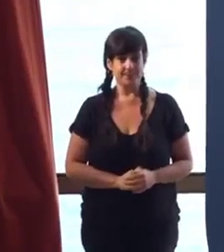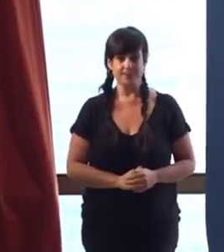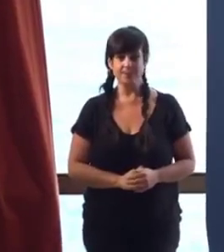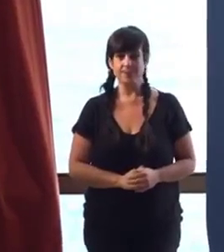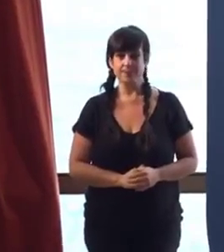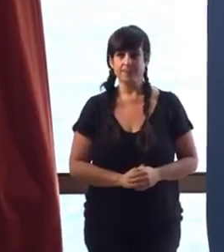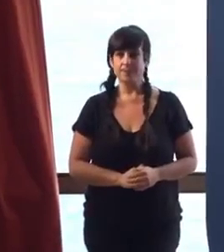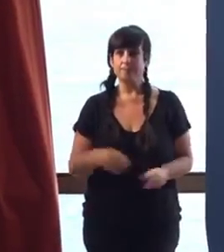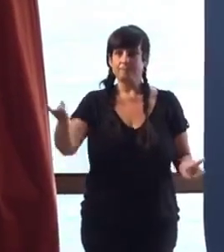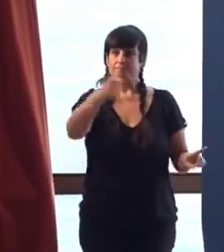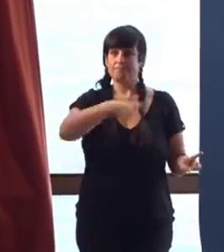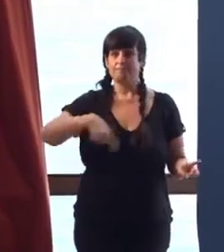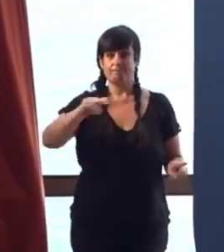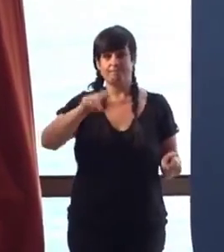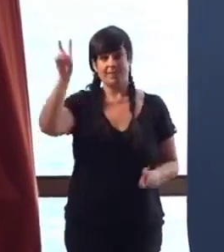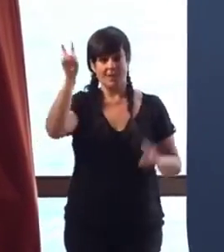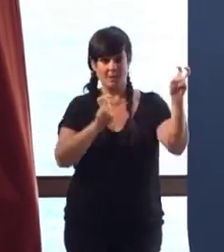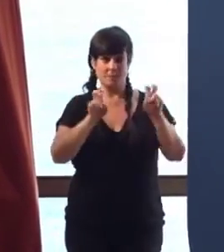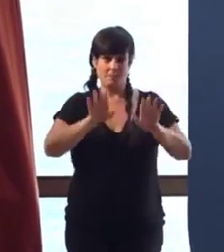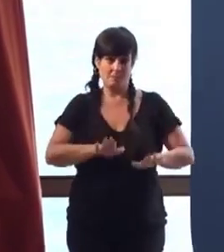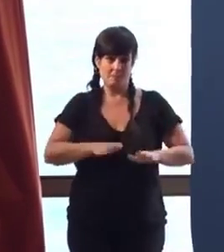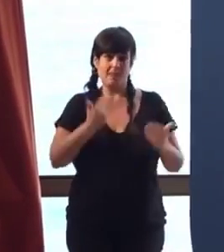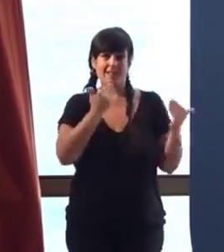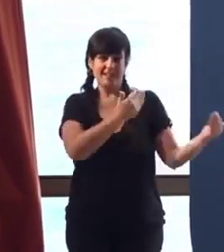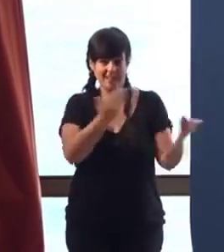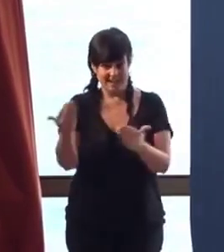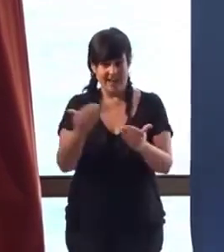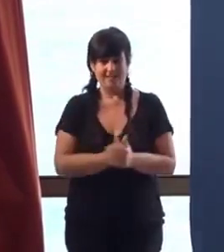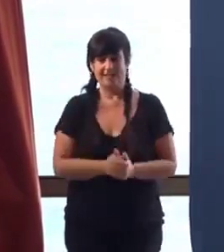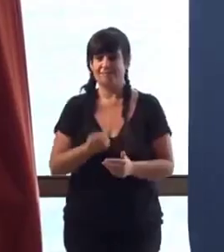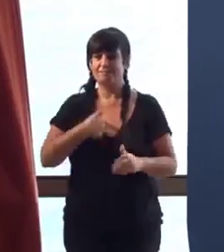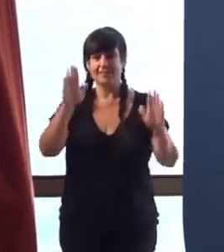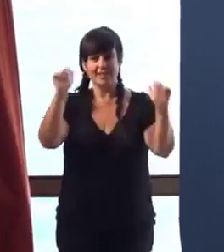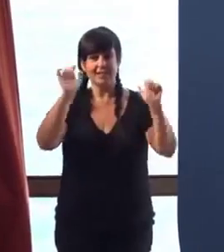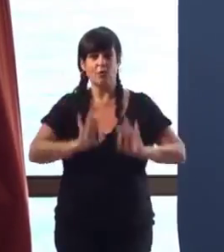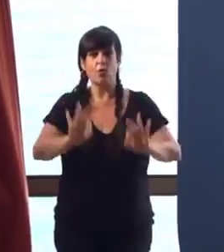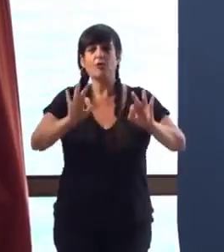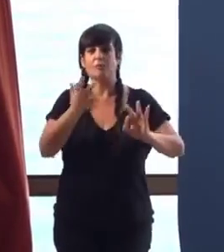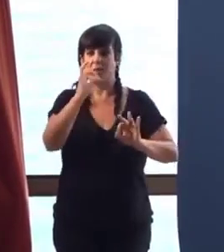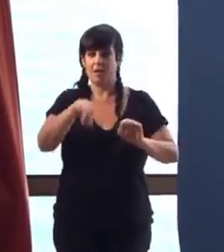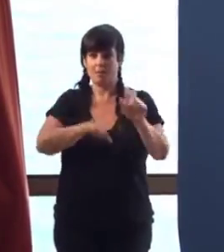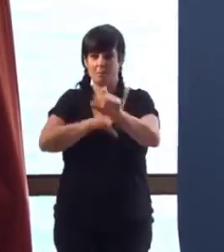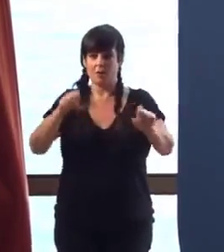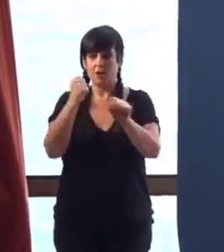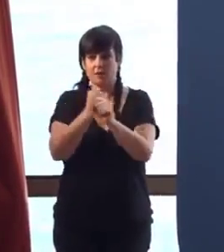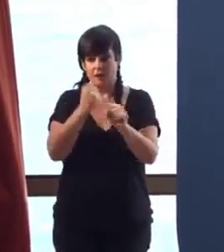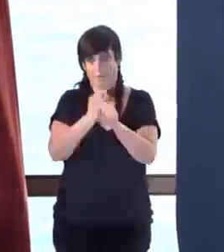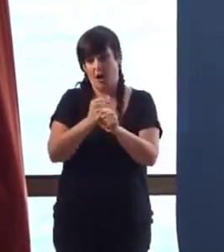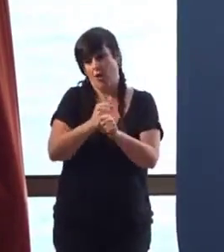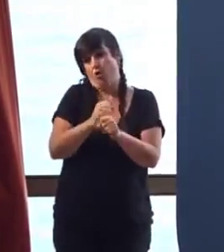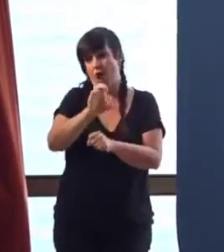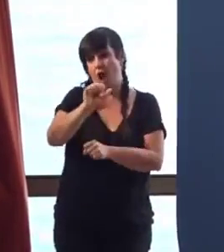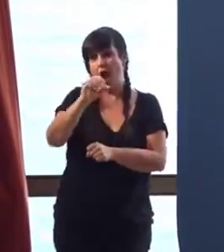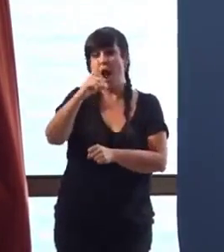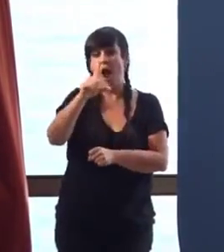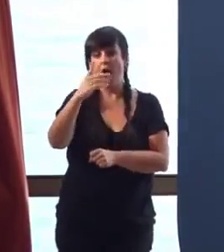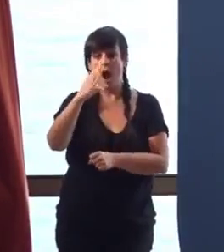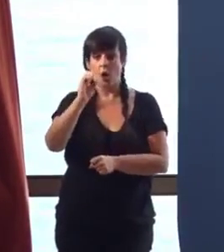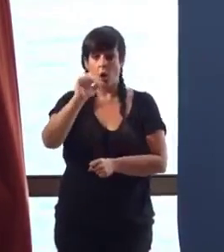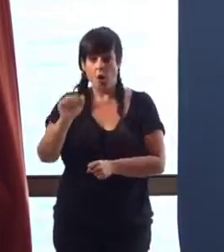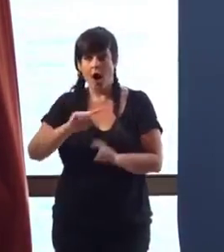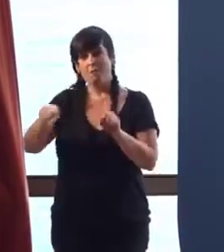Muchísimas gracias a todos y a todas por estar aquí. Un saludo muy especial a los trabajadores de Alcoa y a los teleoperadores. Os quiero pedir un aplauso para